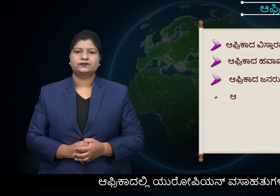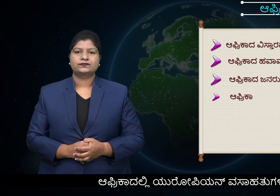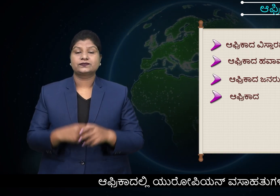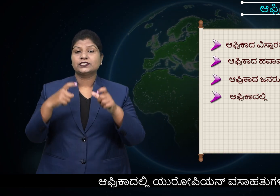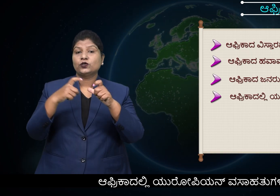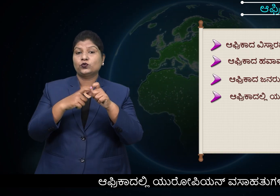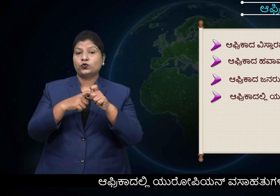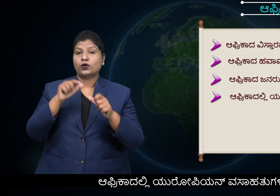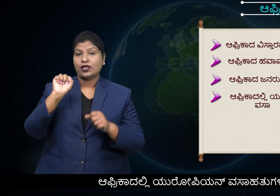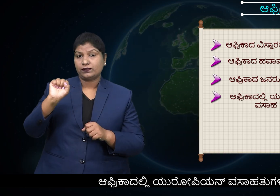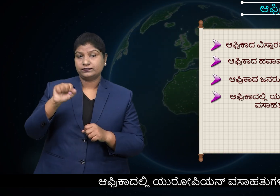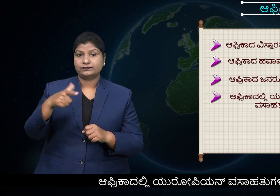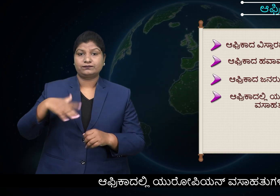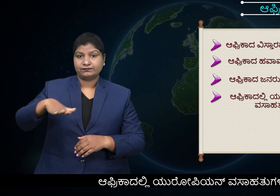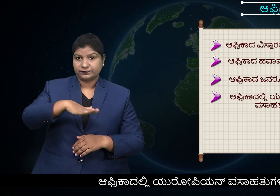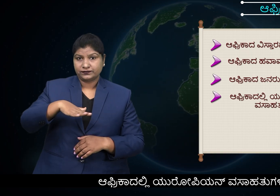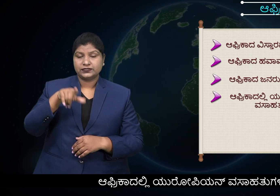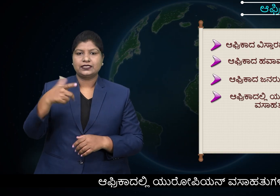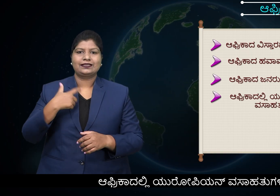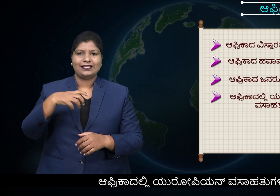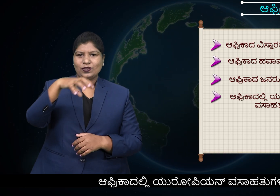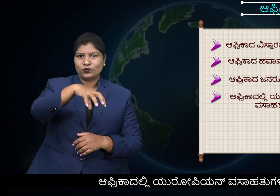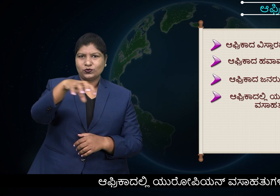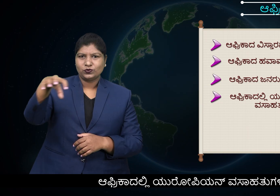ಆಫ್ರಿಕಾದಲ್ಲಿ ಯುರೋಪಿಯನ್ ವಸಾಹತುಗಳು.